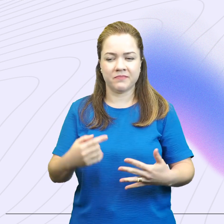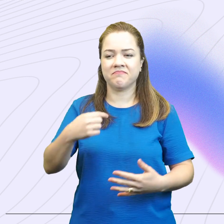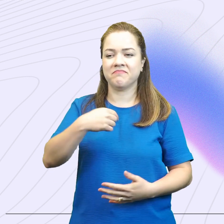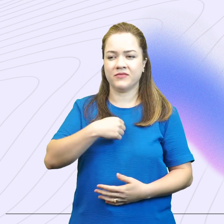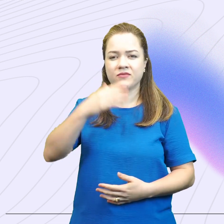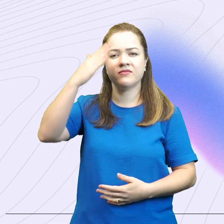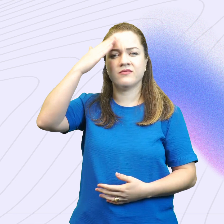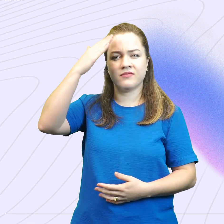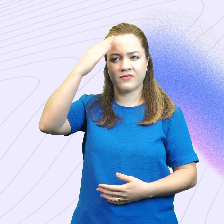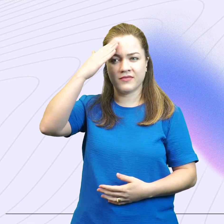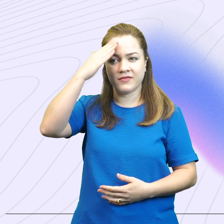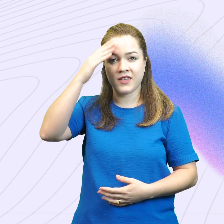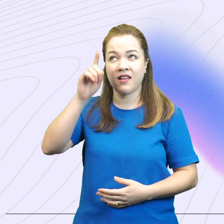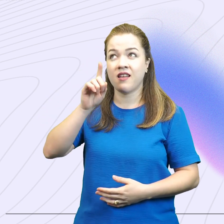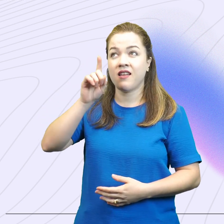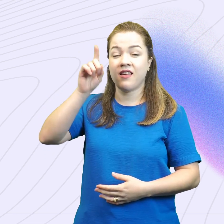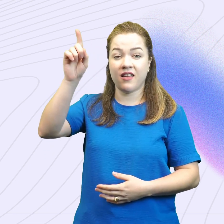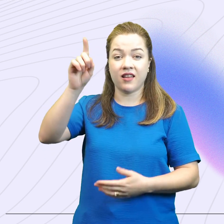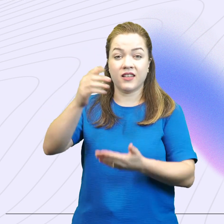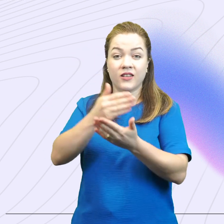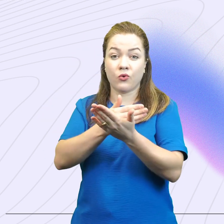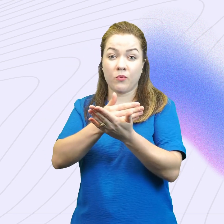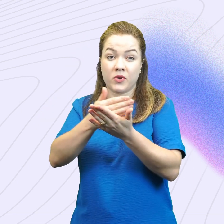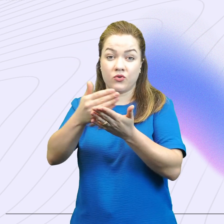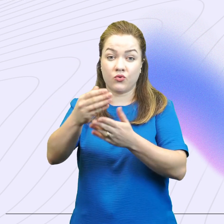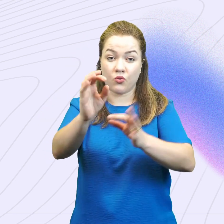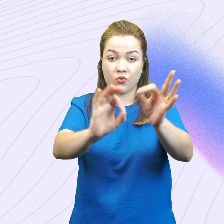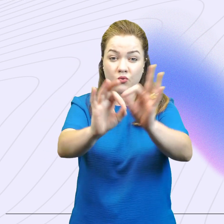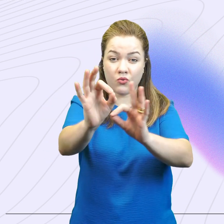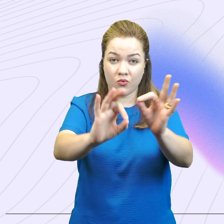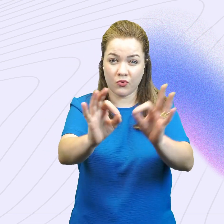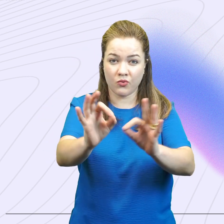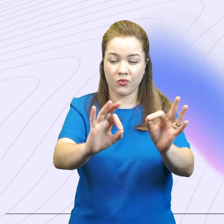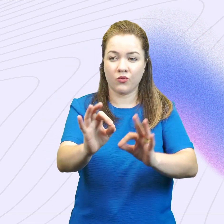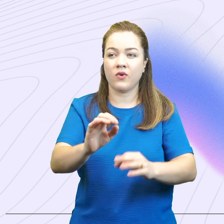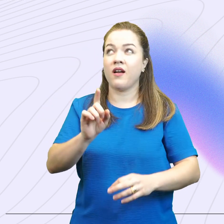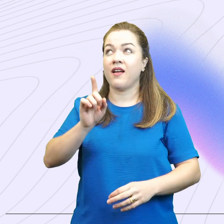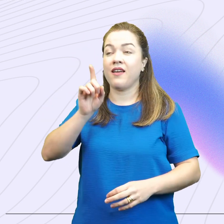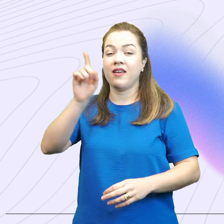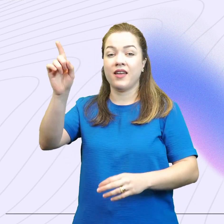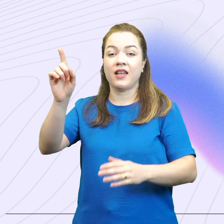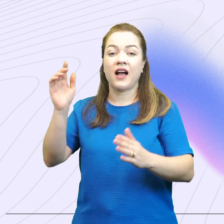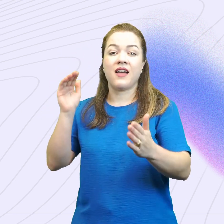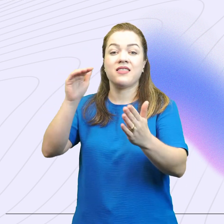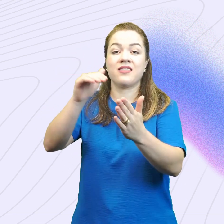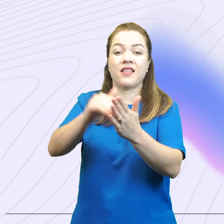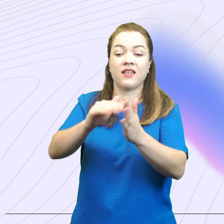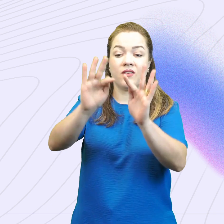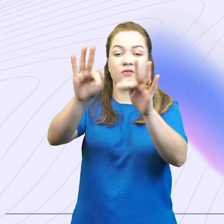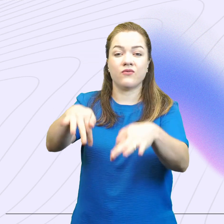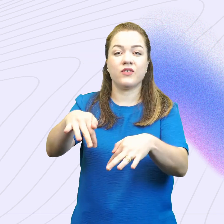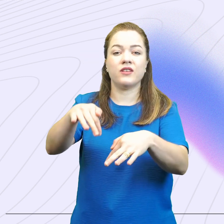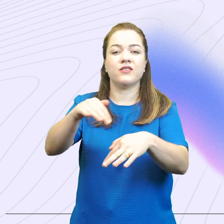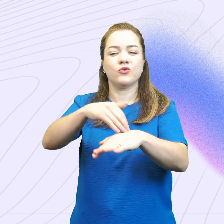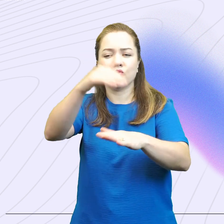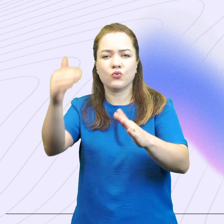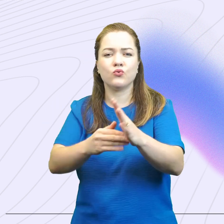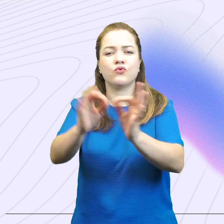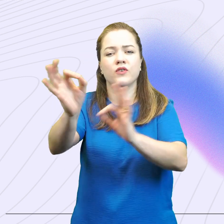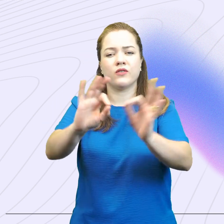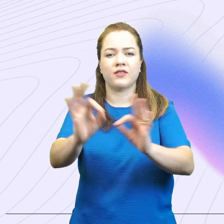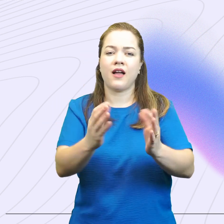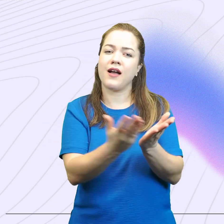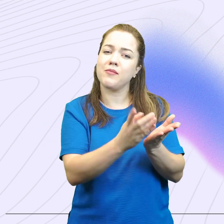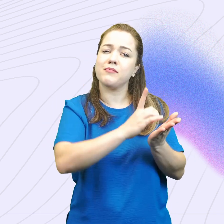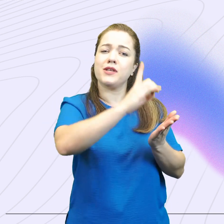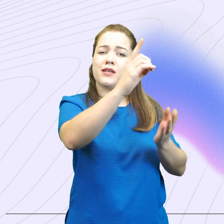que aquele que começou a boa obra em vocês vai completá-la até o dia de Cristo Jesus. A palavra me